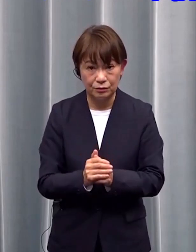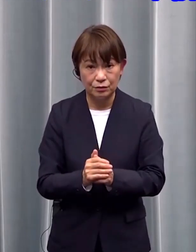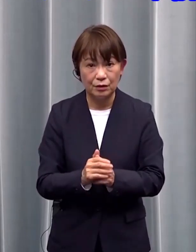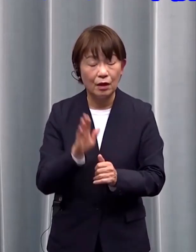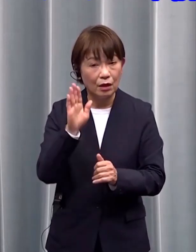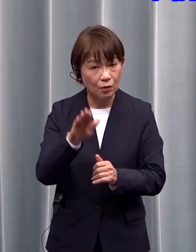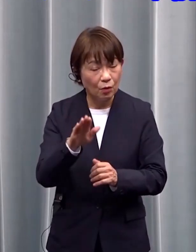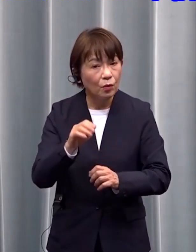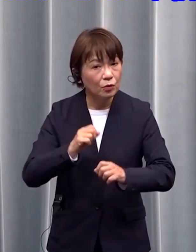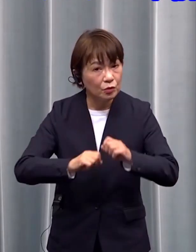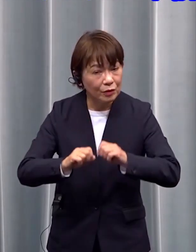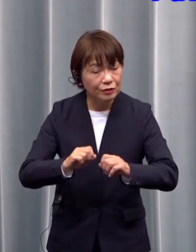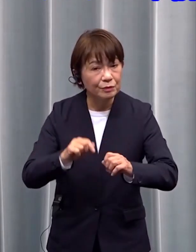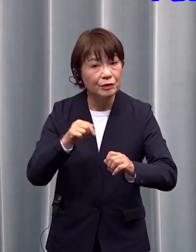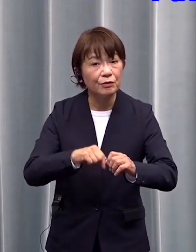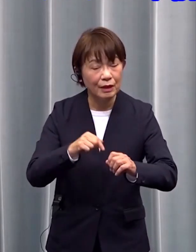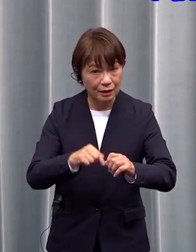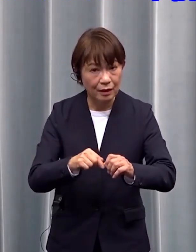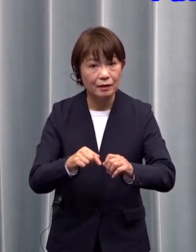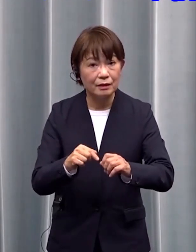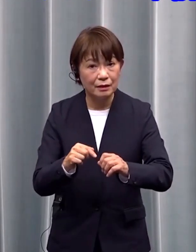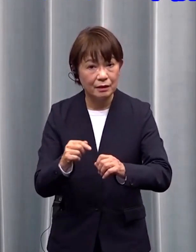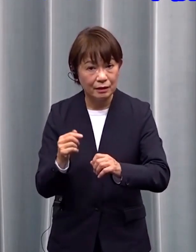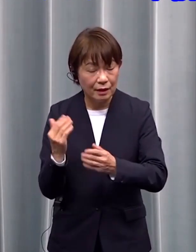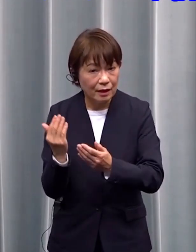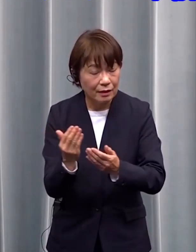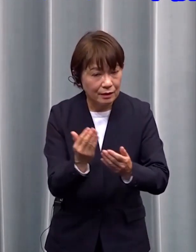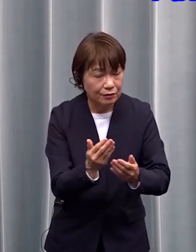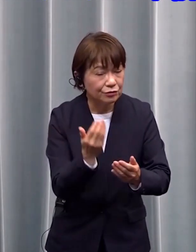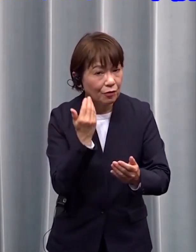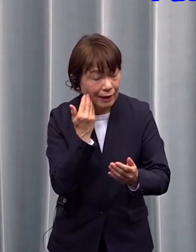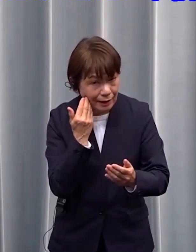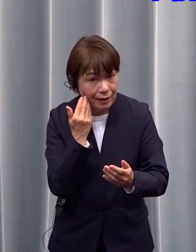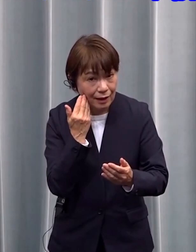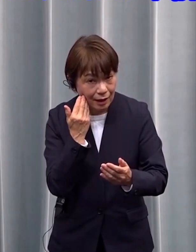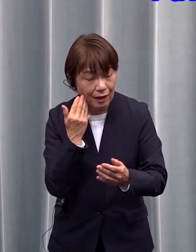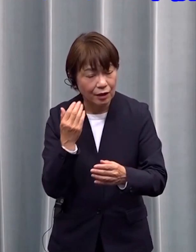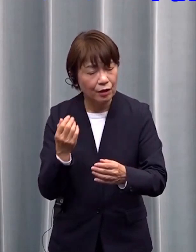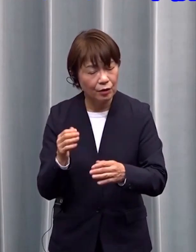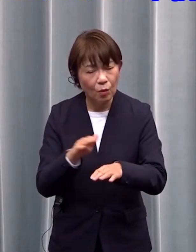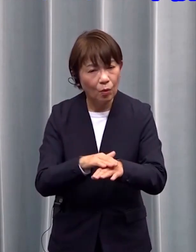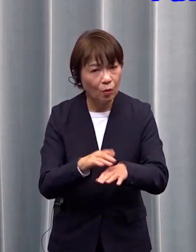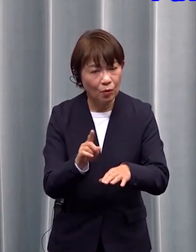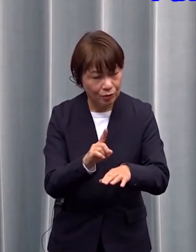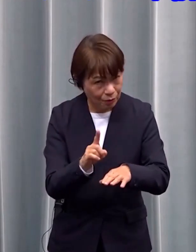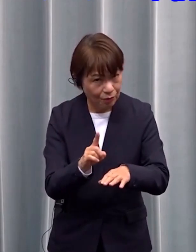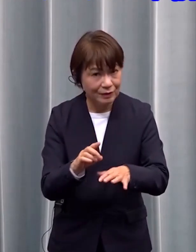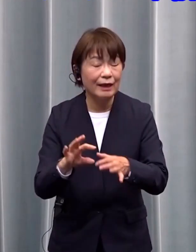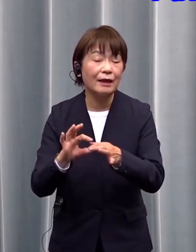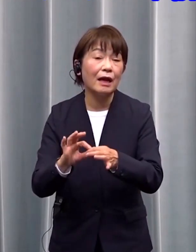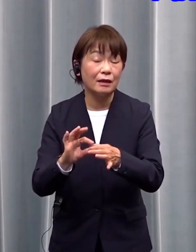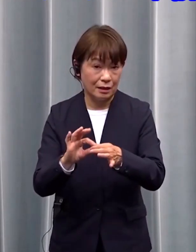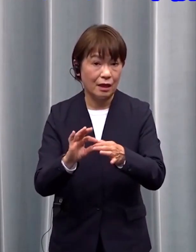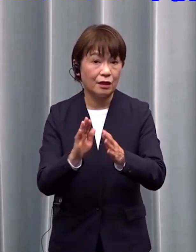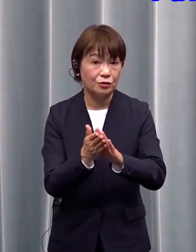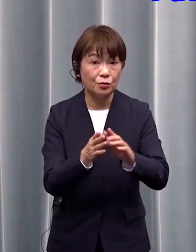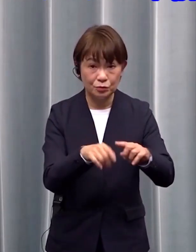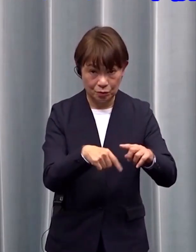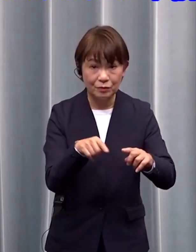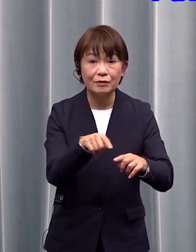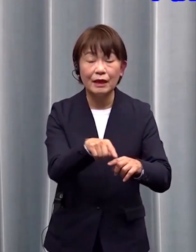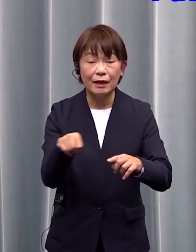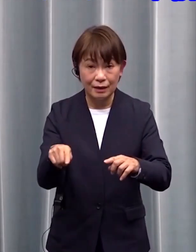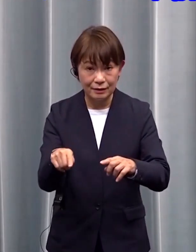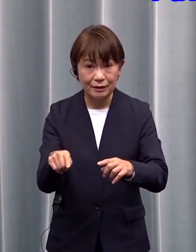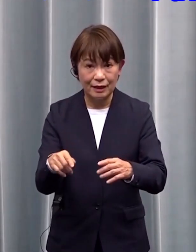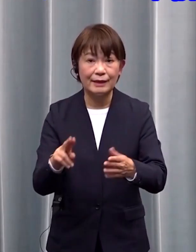のような方からどのような形でお話を伺うか、これ、関係府省において適切に判断されるものと、こういうふうに考えております。 申し訳